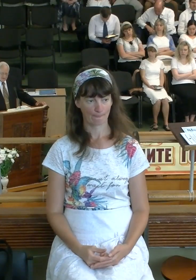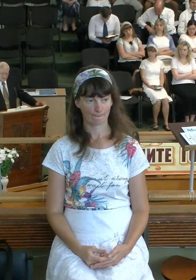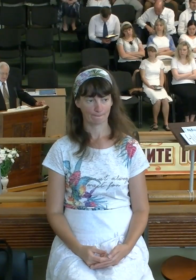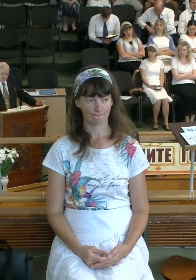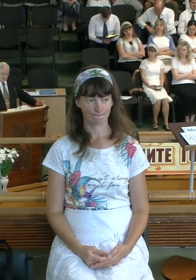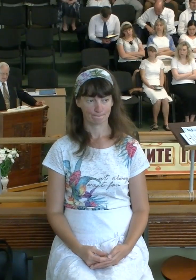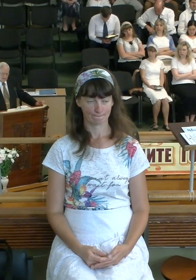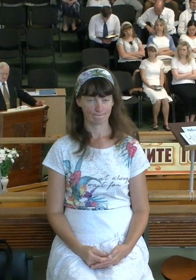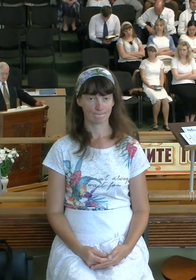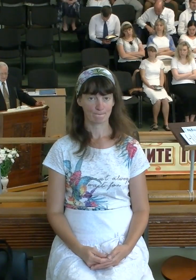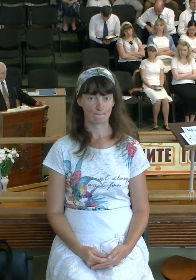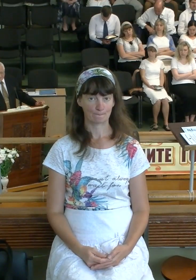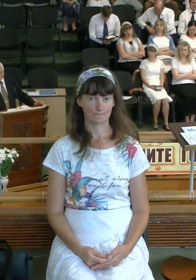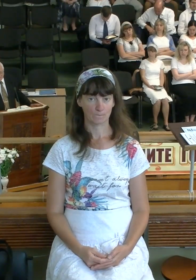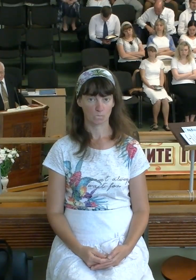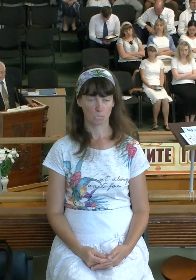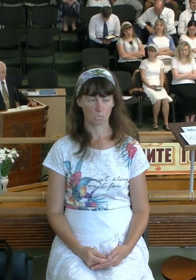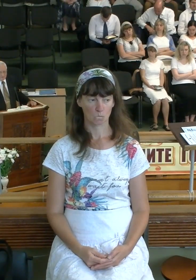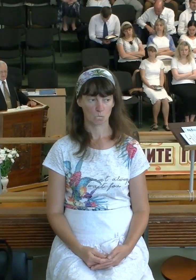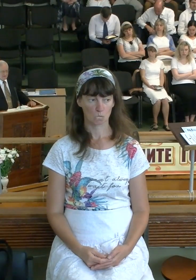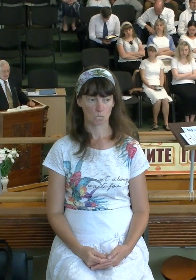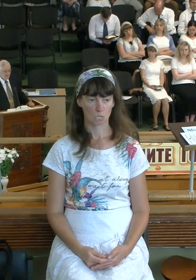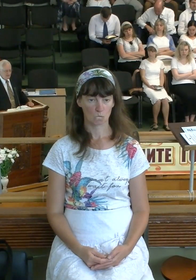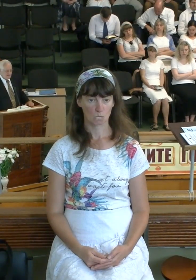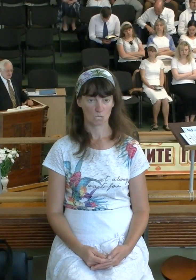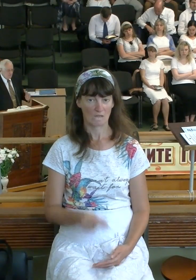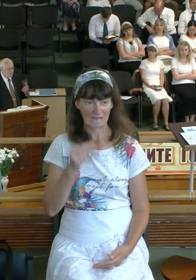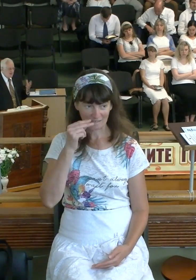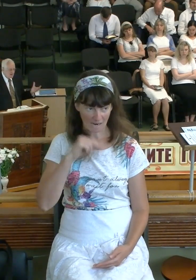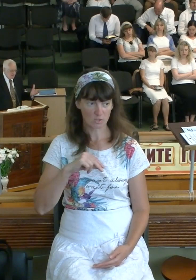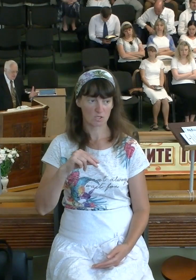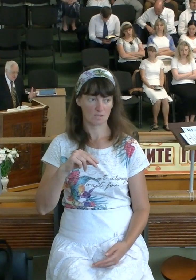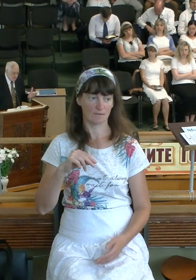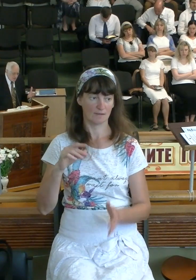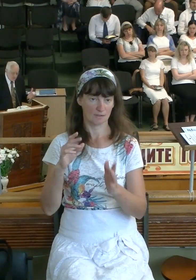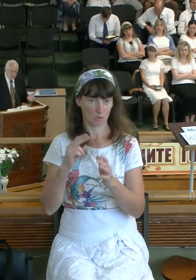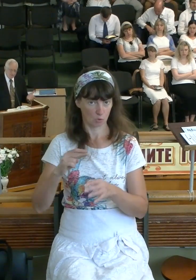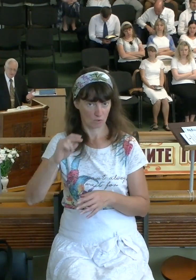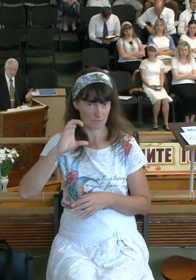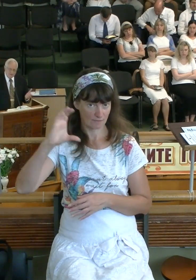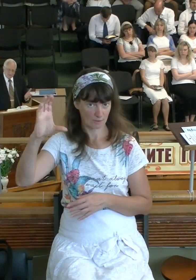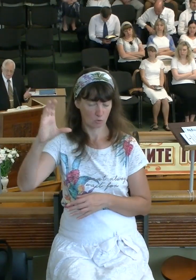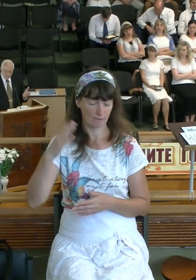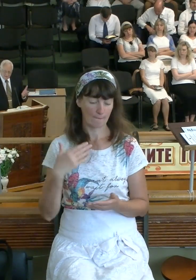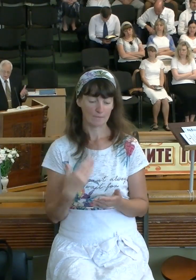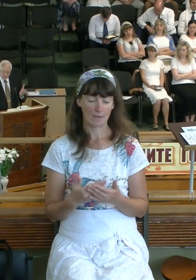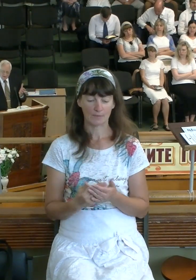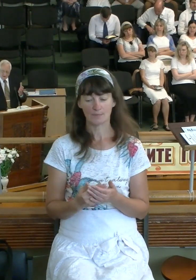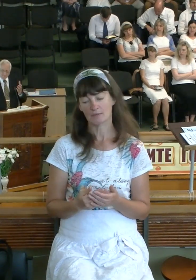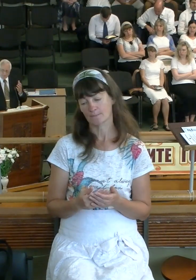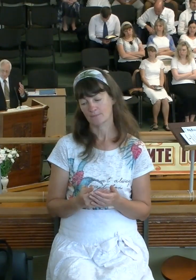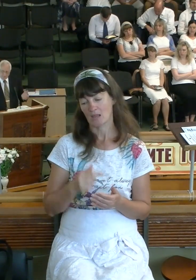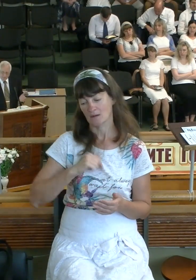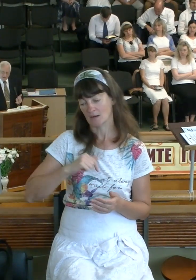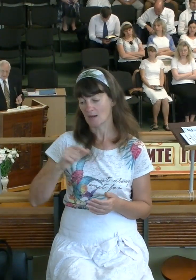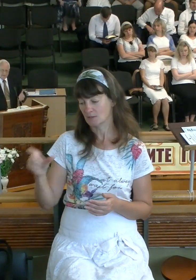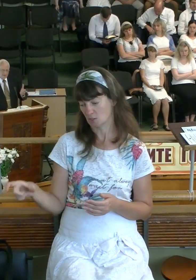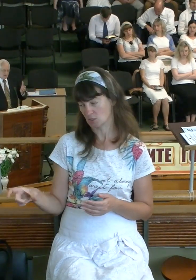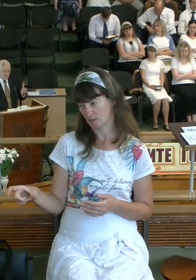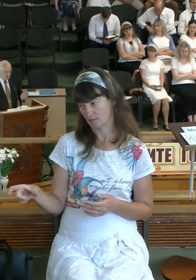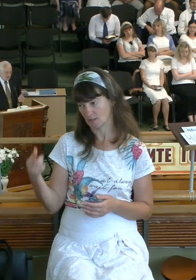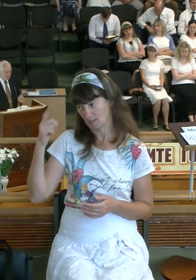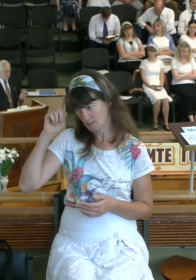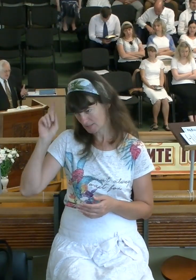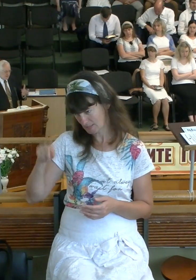Его качества. Вы знаете, какие люди, ну как ведет себя, как поступает,